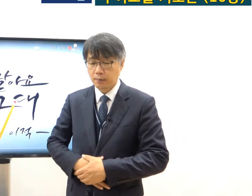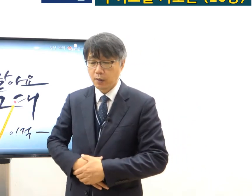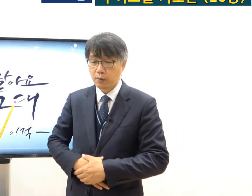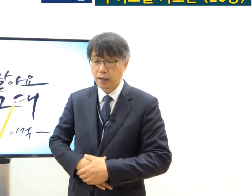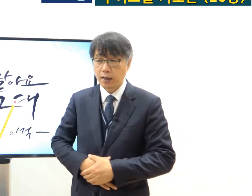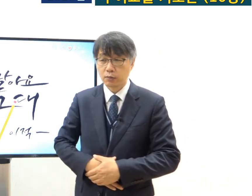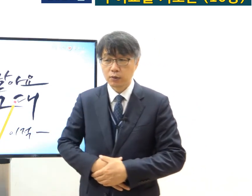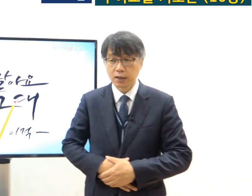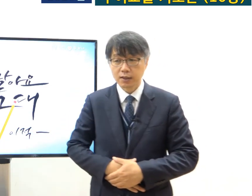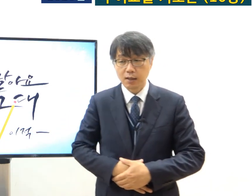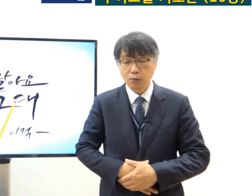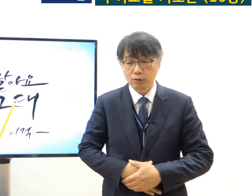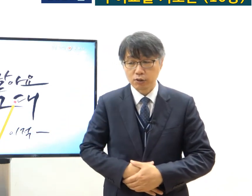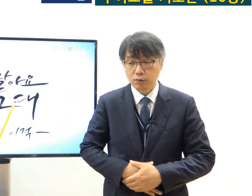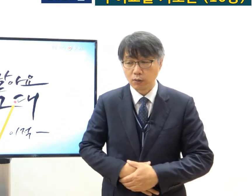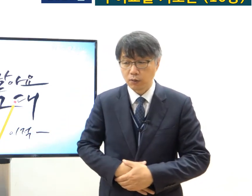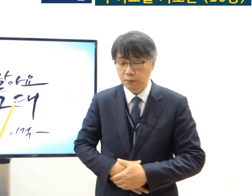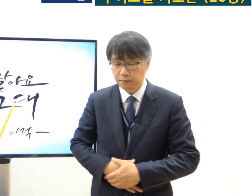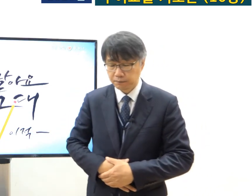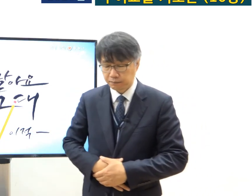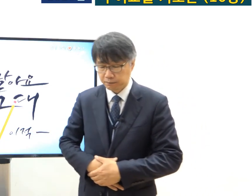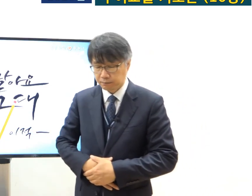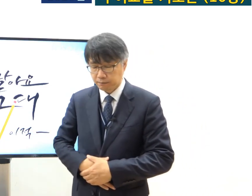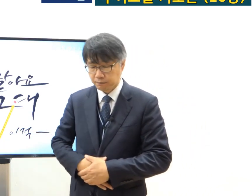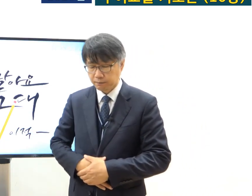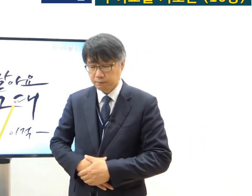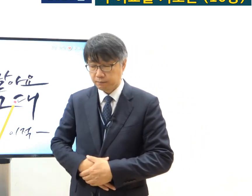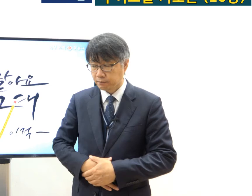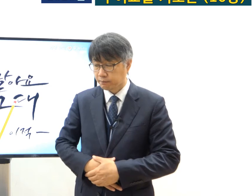배 위에 손을 이렇게 잘 모아주시고